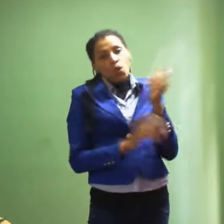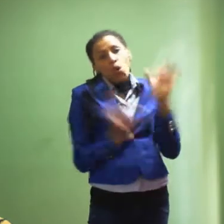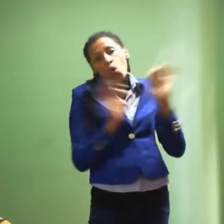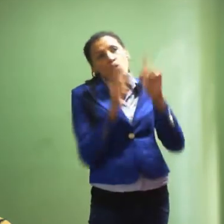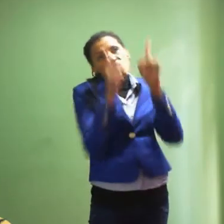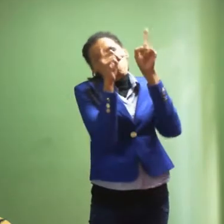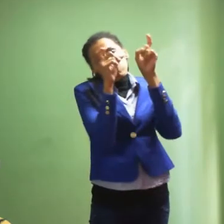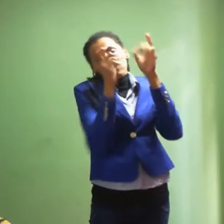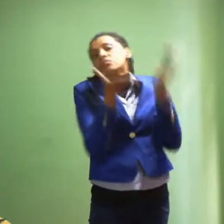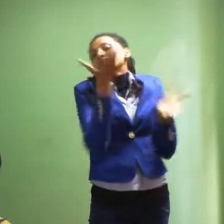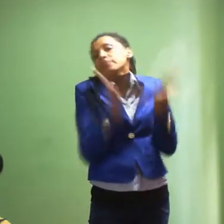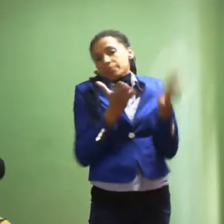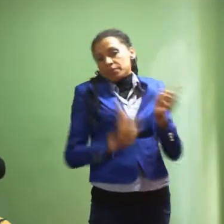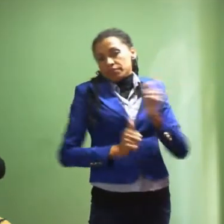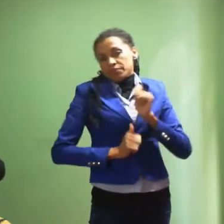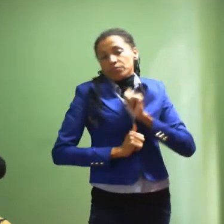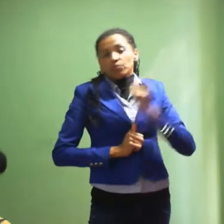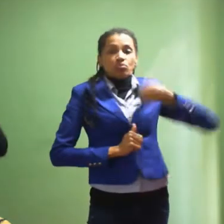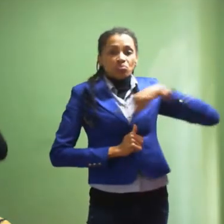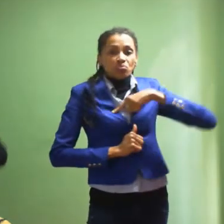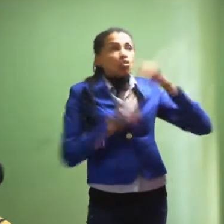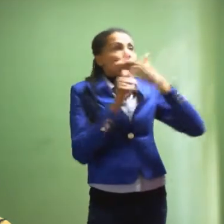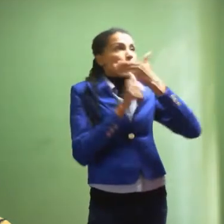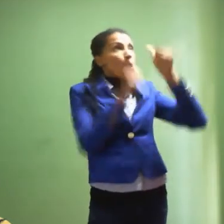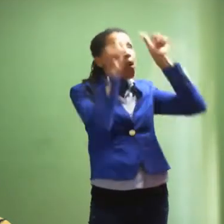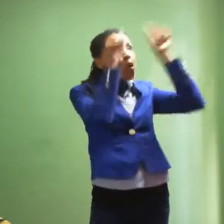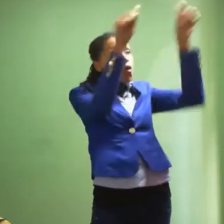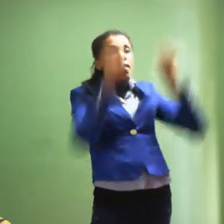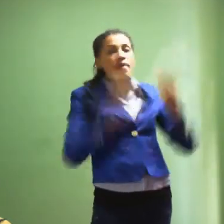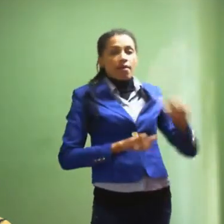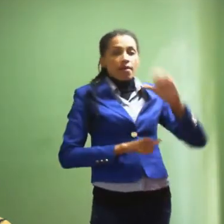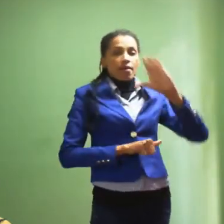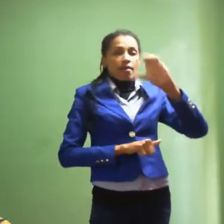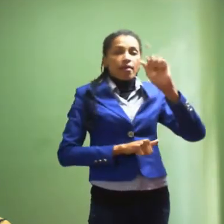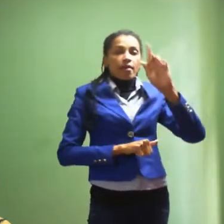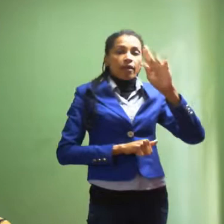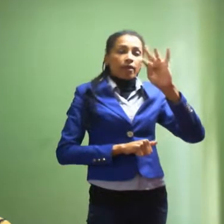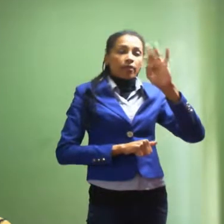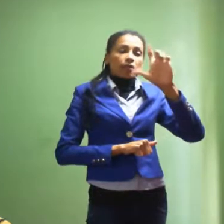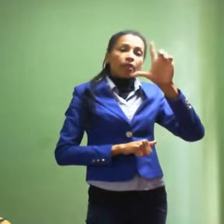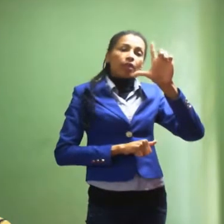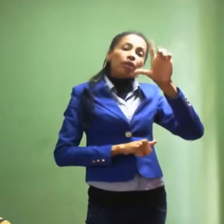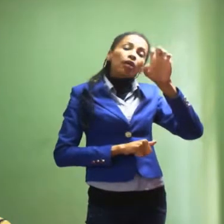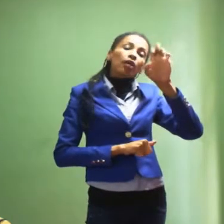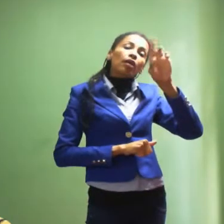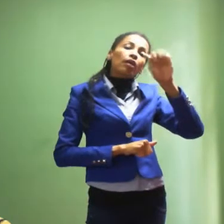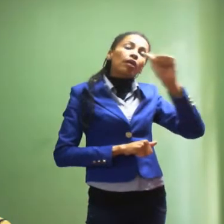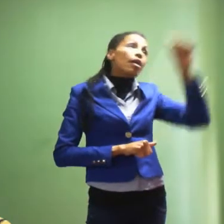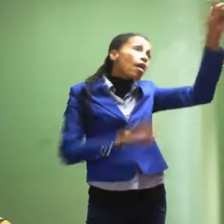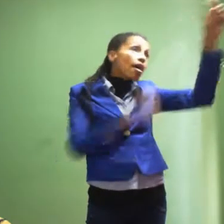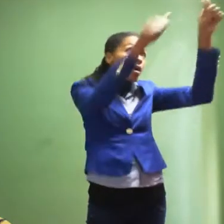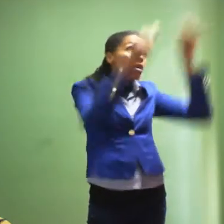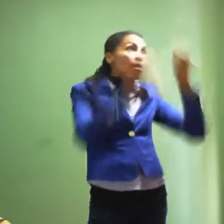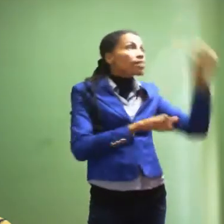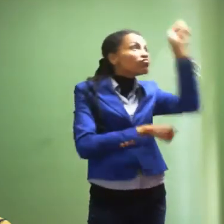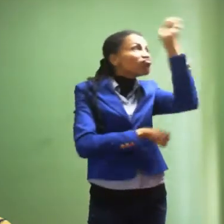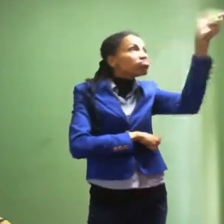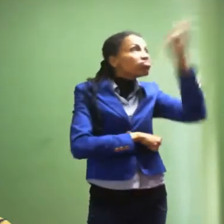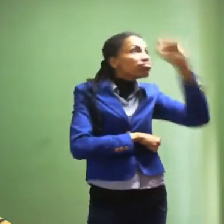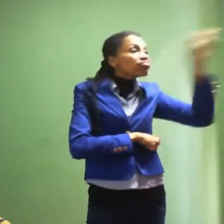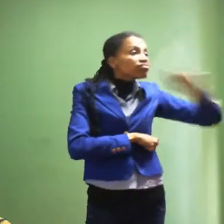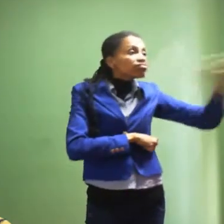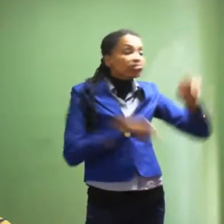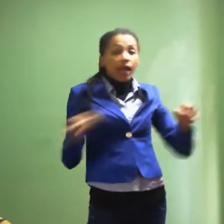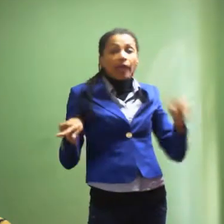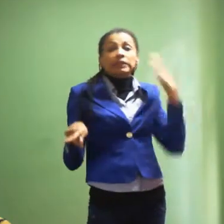foto o demás, pero sí hacemos una cartelera que va a quedar en el espacio del aula permanentemente y que además nos va a